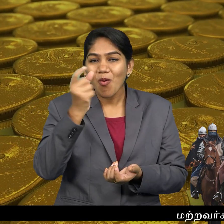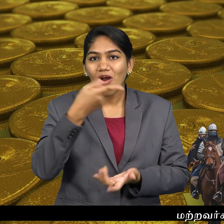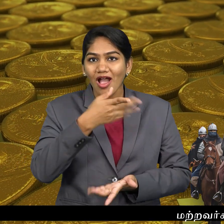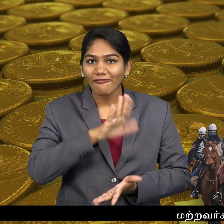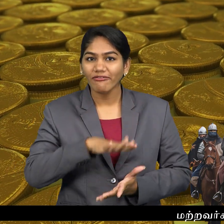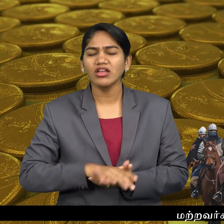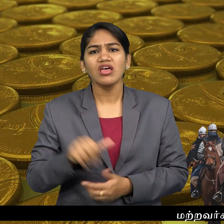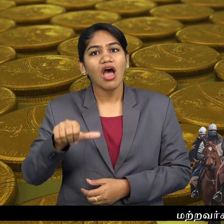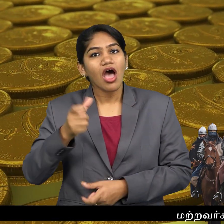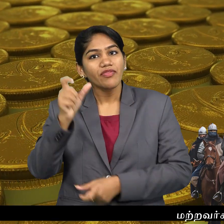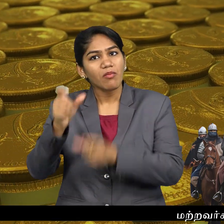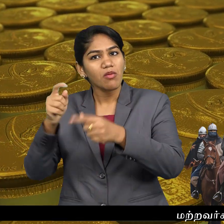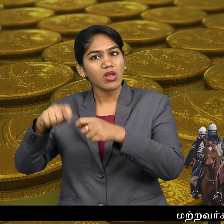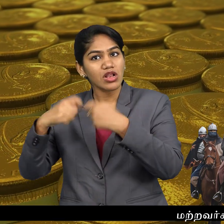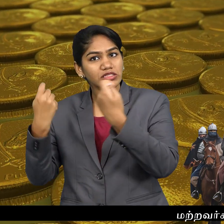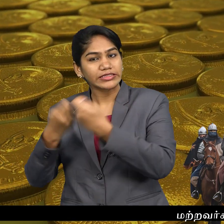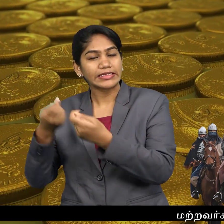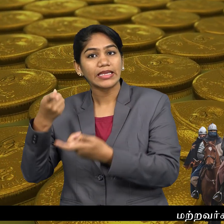மற்றவர்கள் 200,